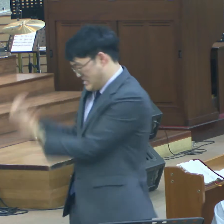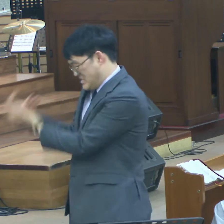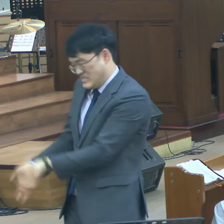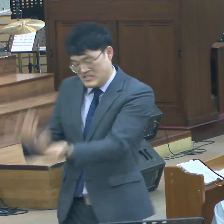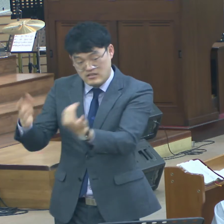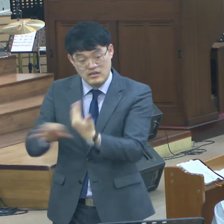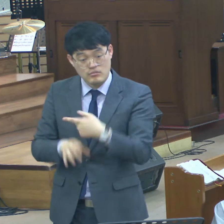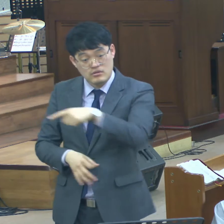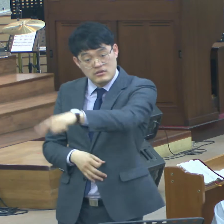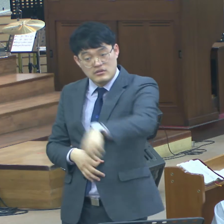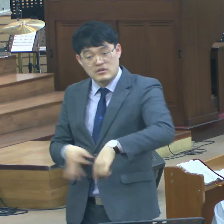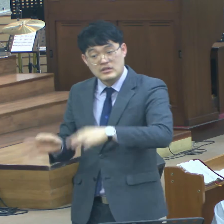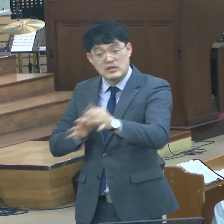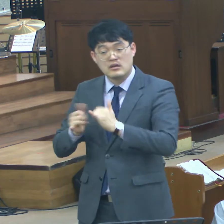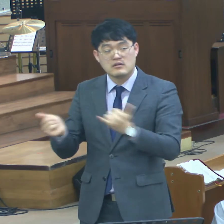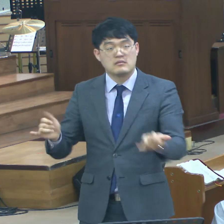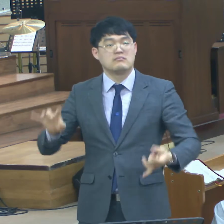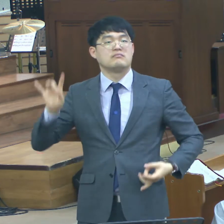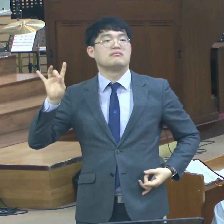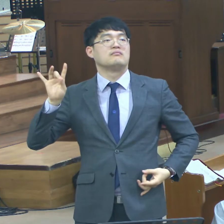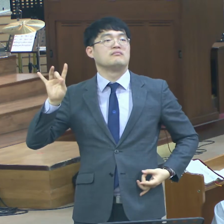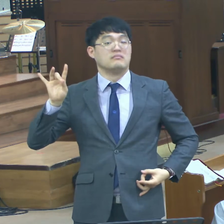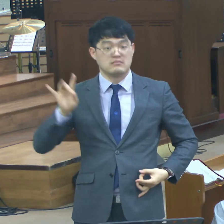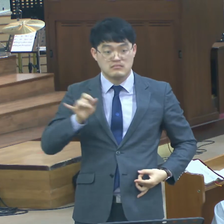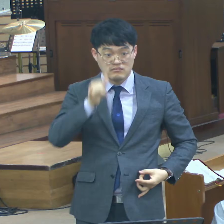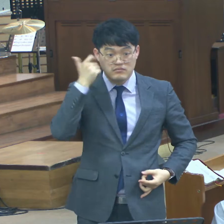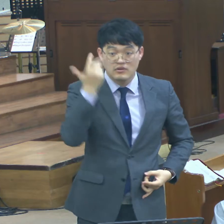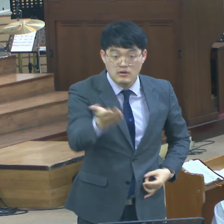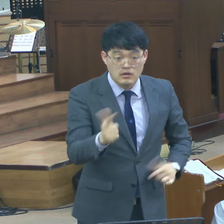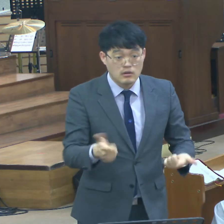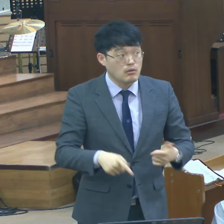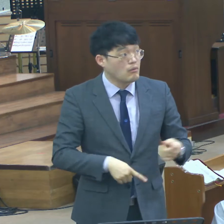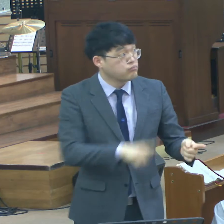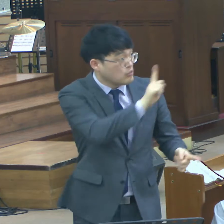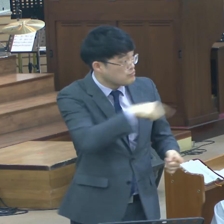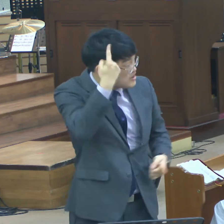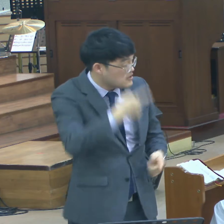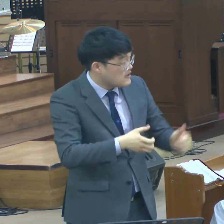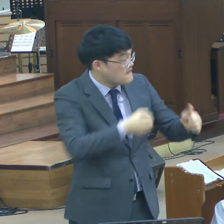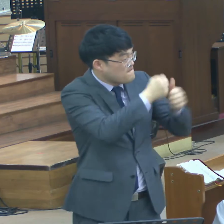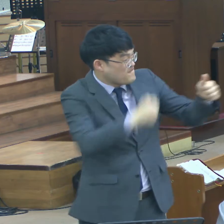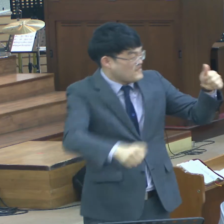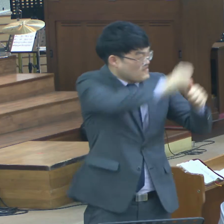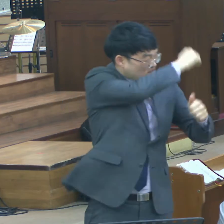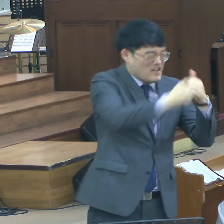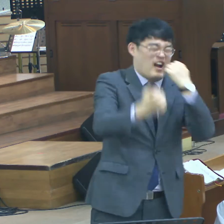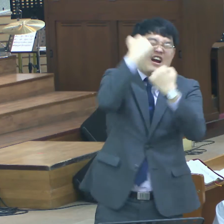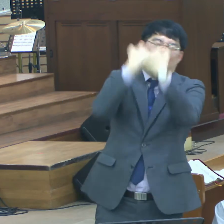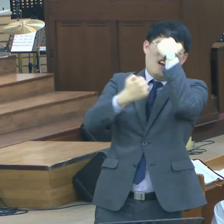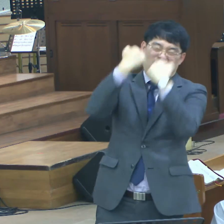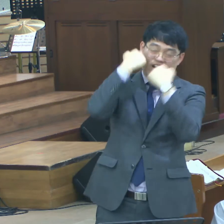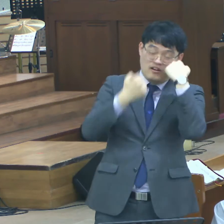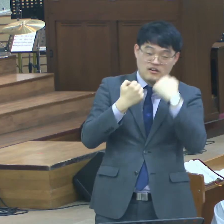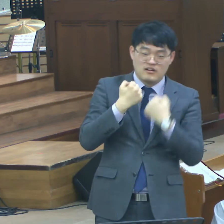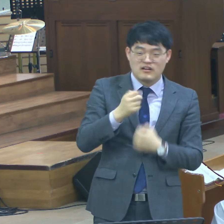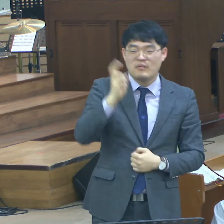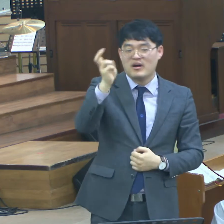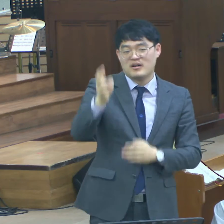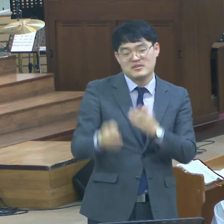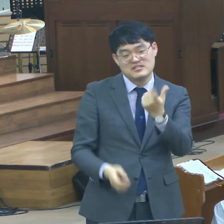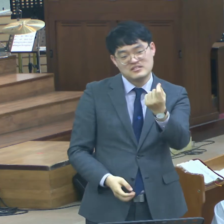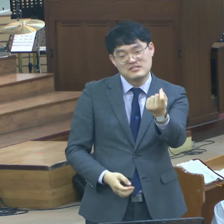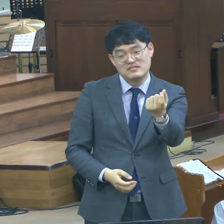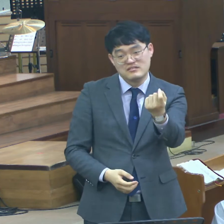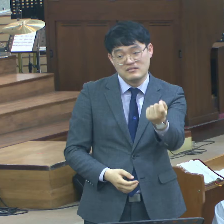둘러 엎으면 저 끝까지 갈 수 있을까요? 중간에 이렇게 얼굴이 부어갖고 나올까요? 어떻게 될까요? 이